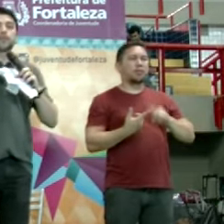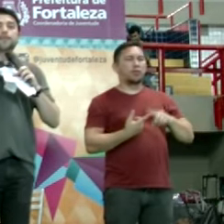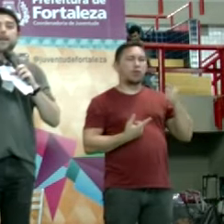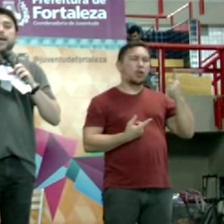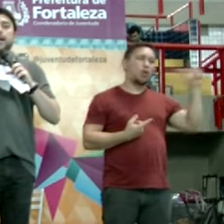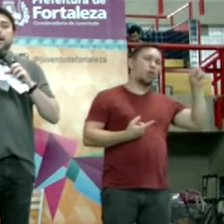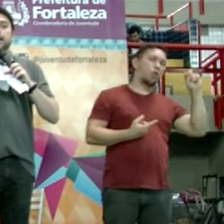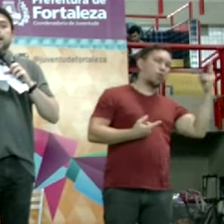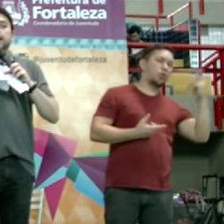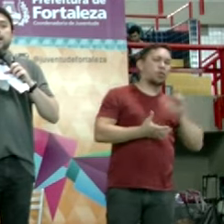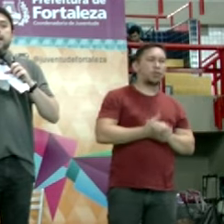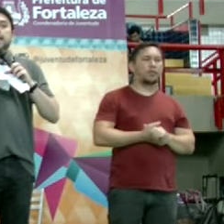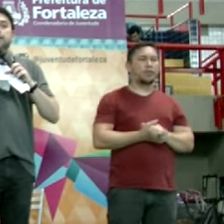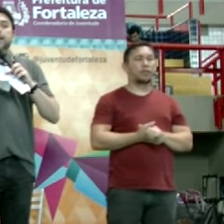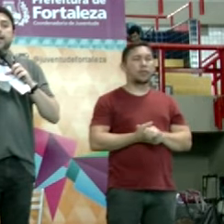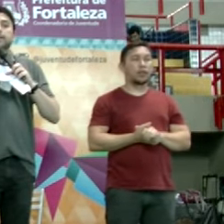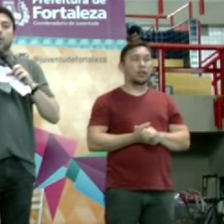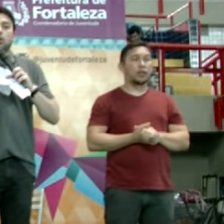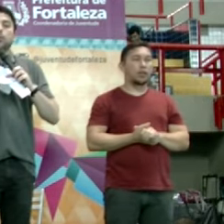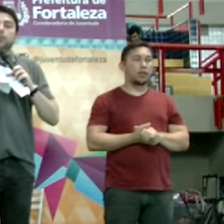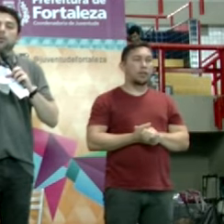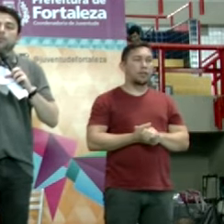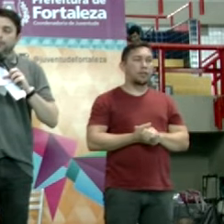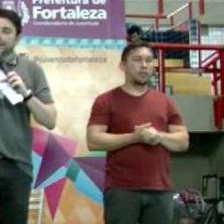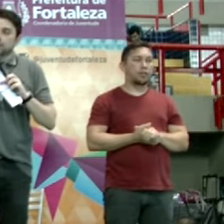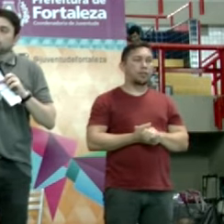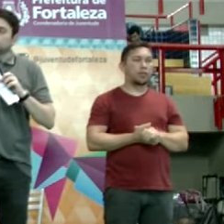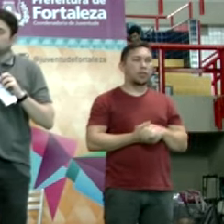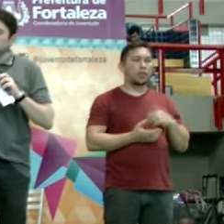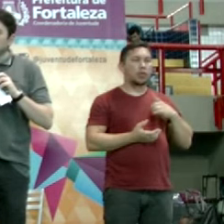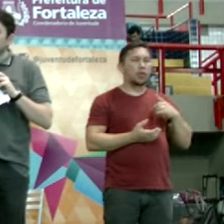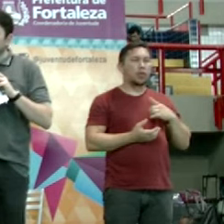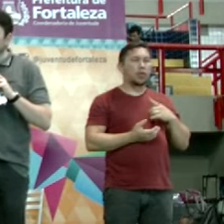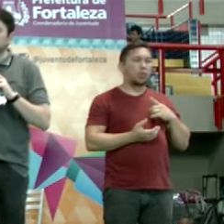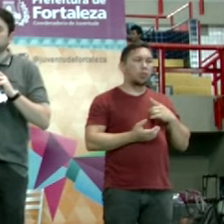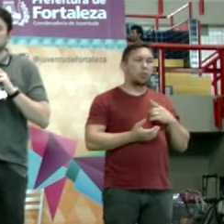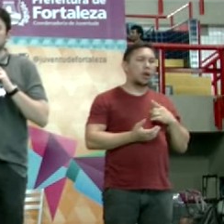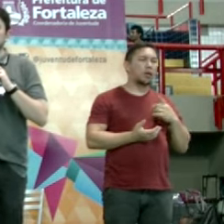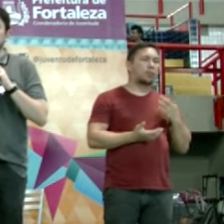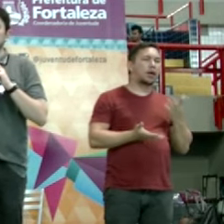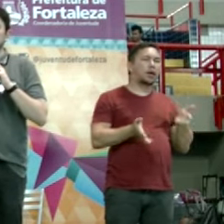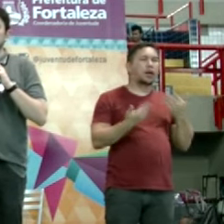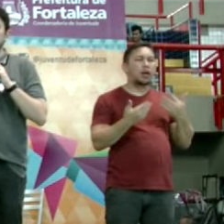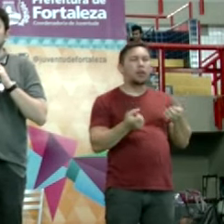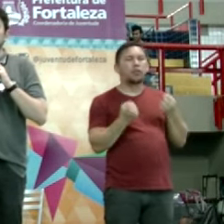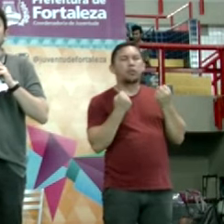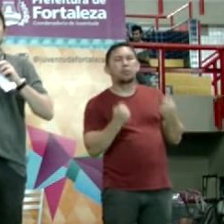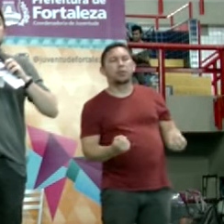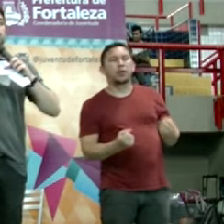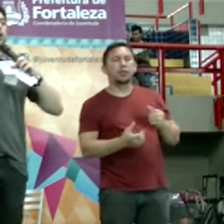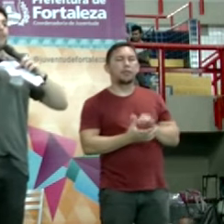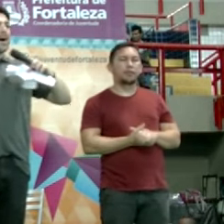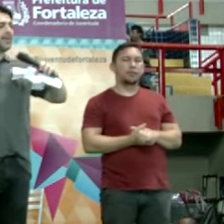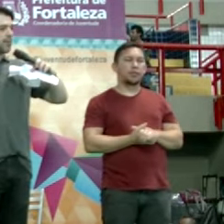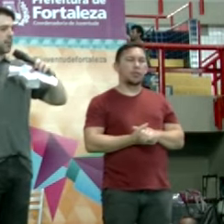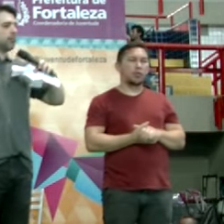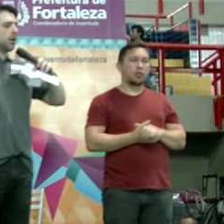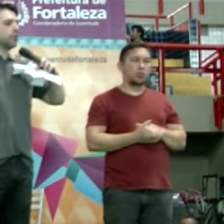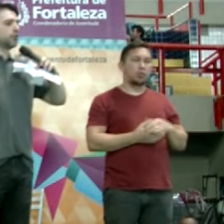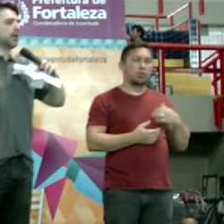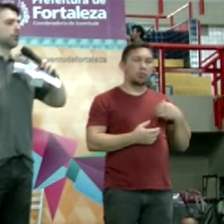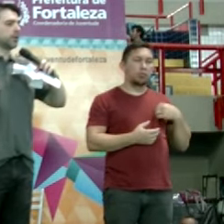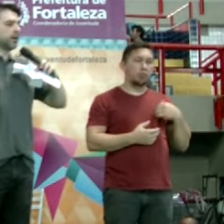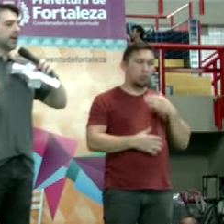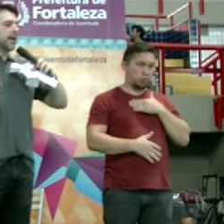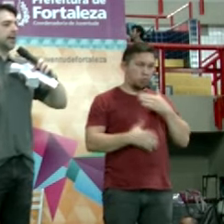seja um ou outro, ela pega pouco peso ou muito peso. Quanto maior a massa,